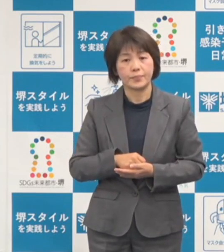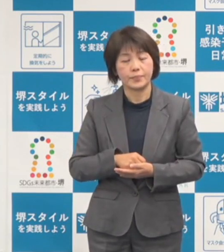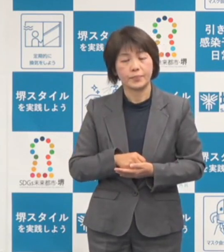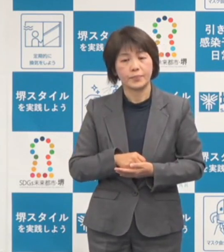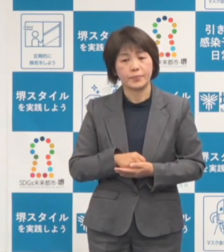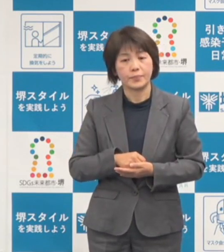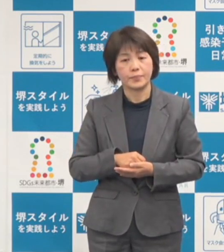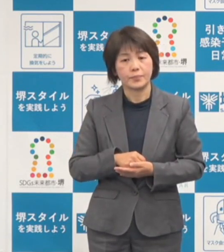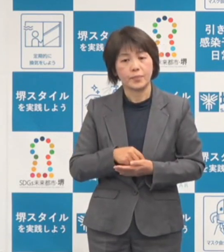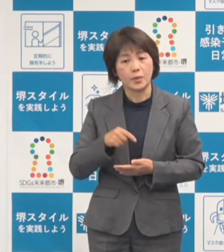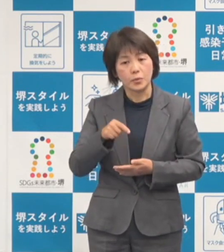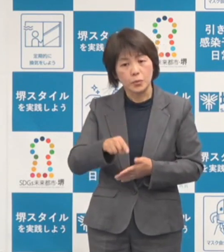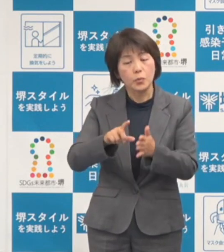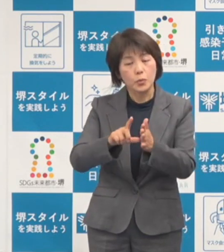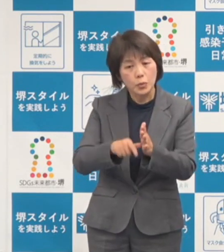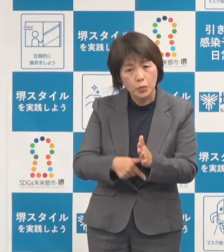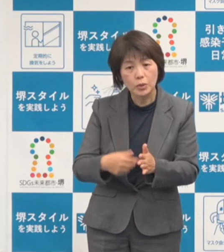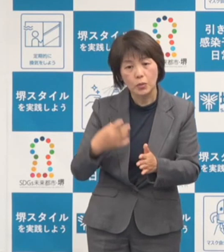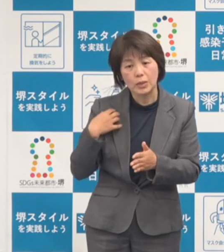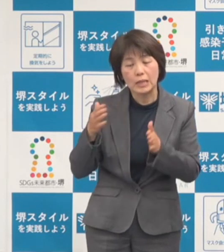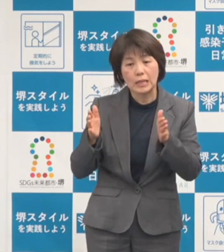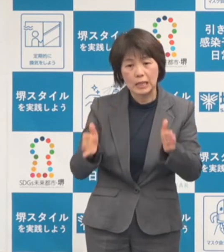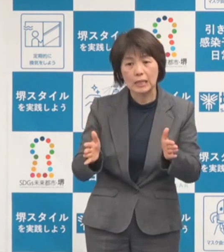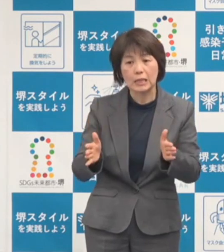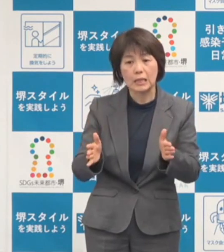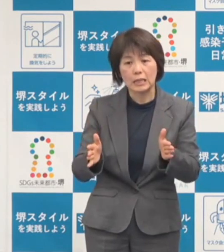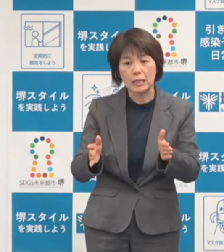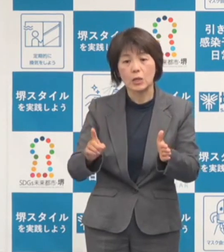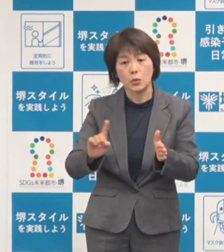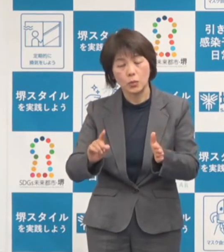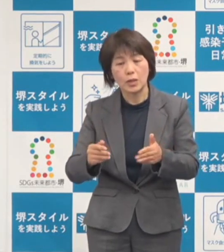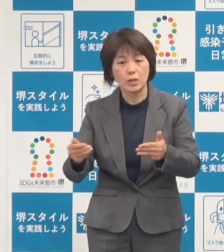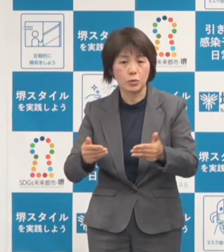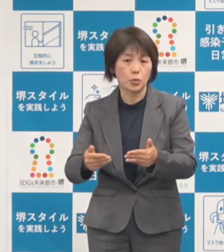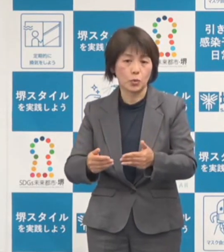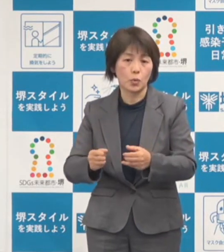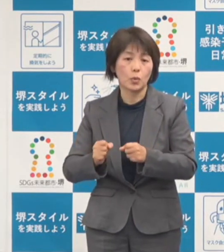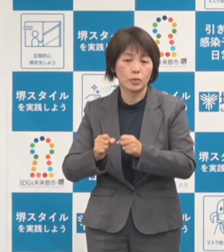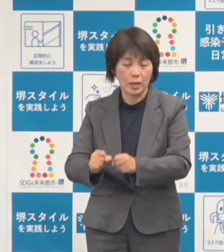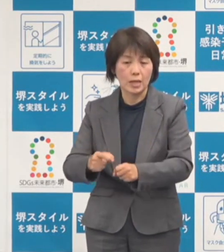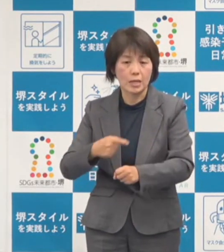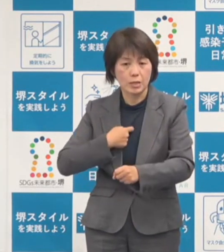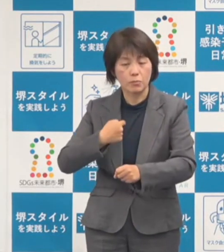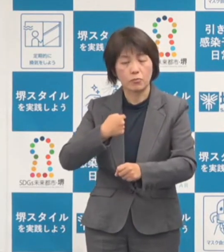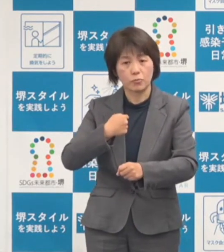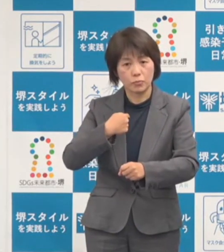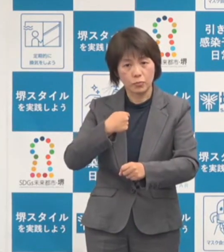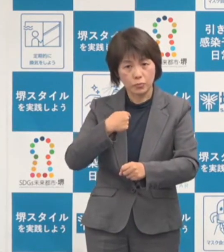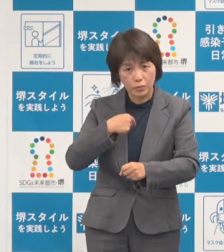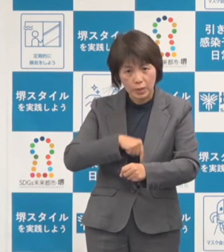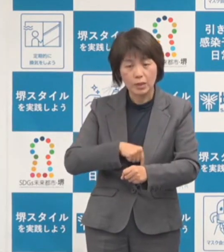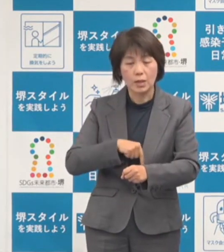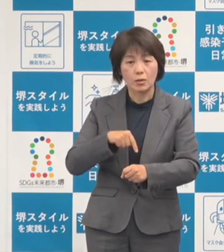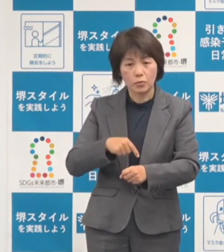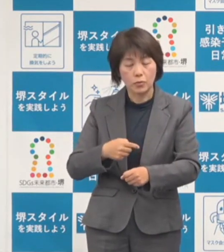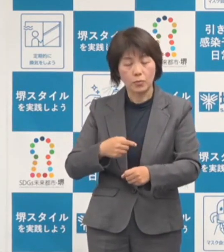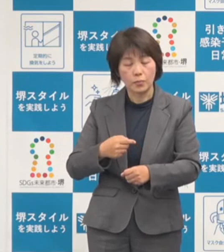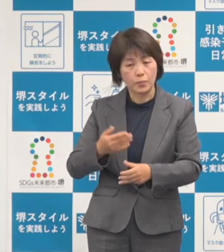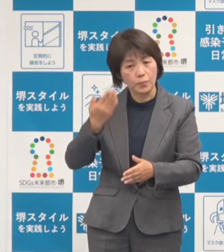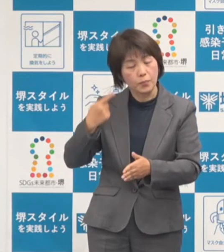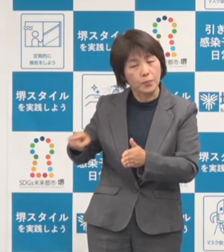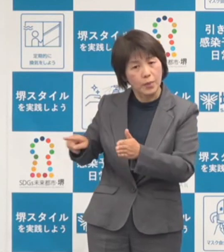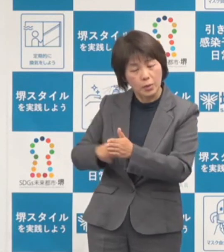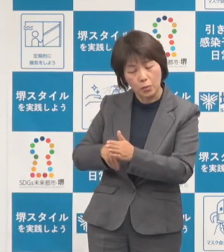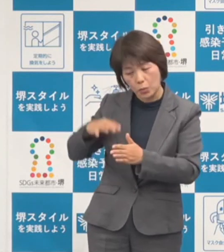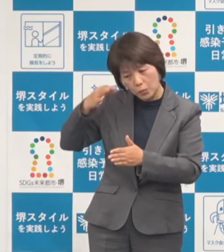その時の任期にどのような仕事をしてですね、自分の中でその振り返り